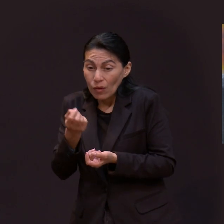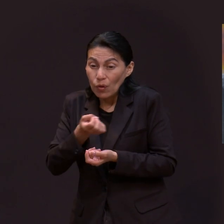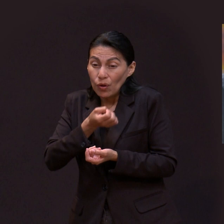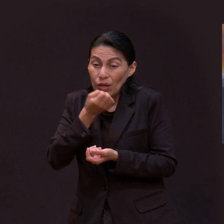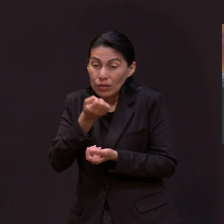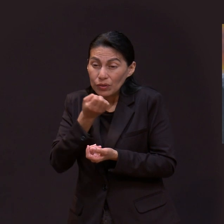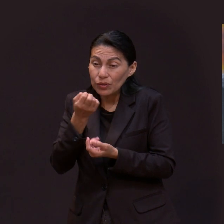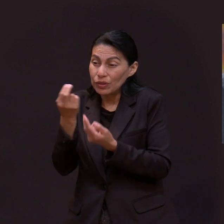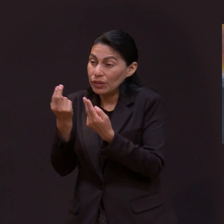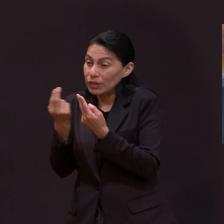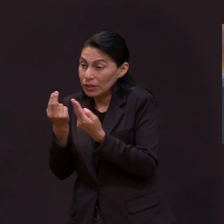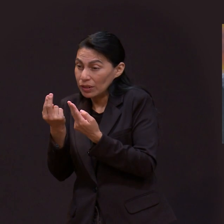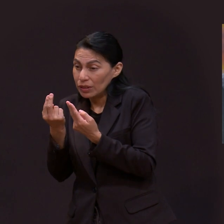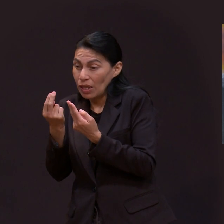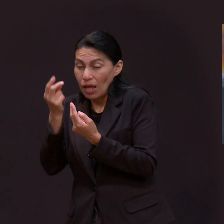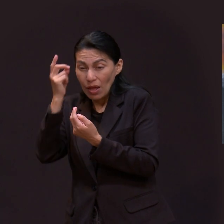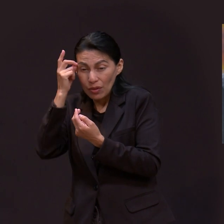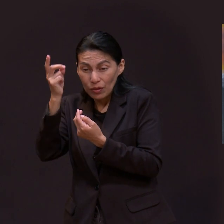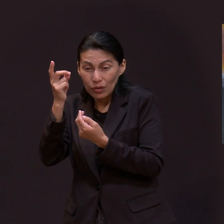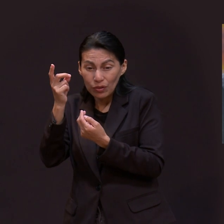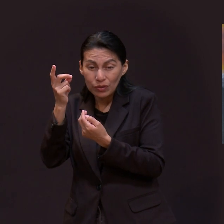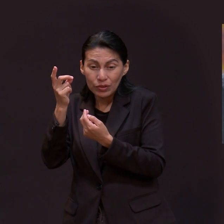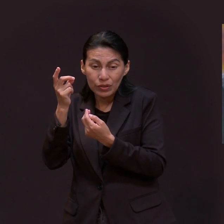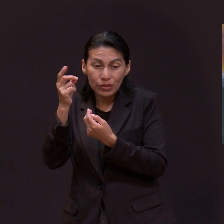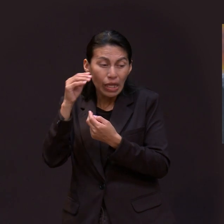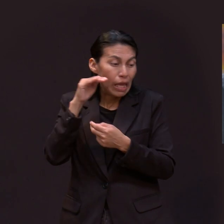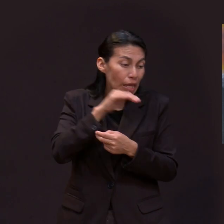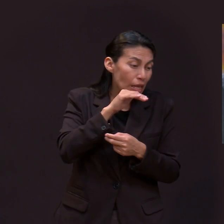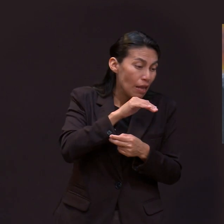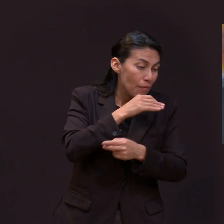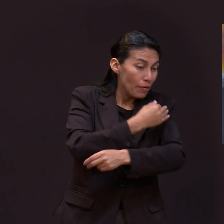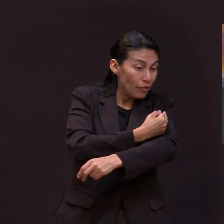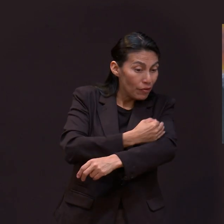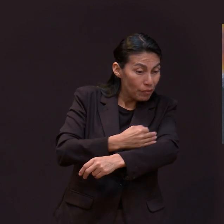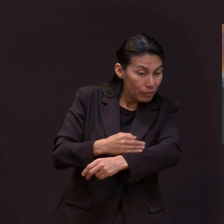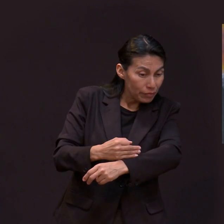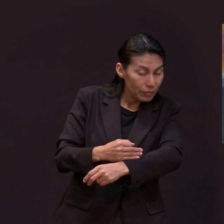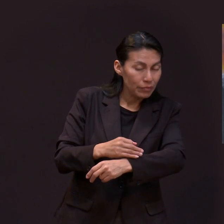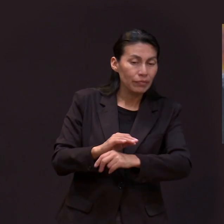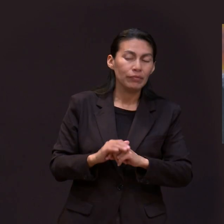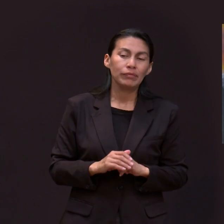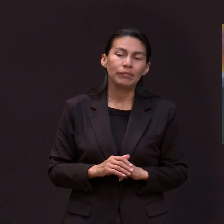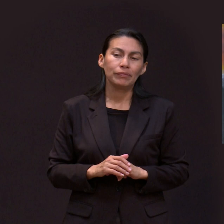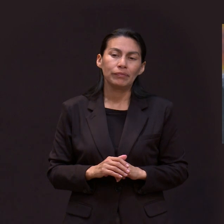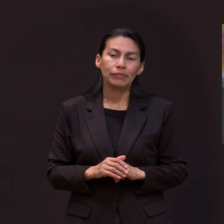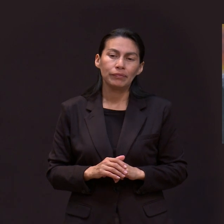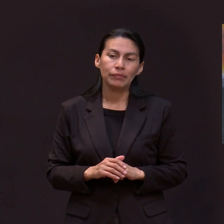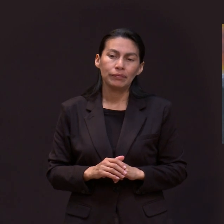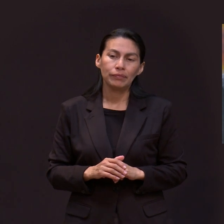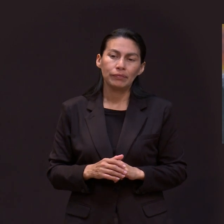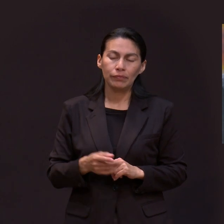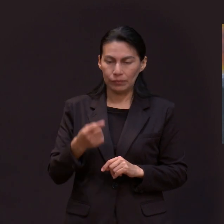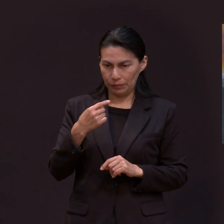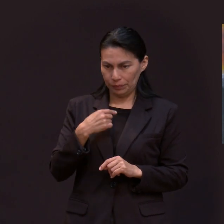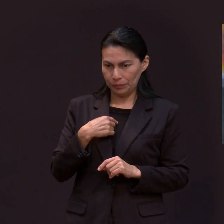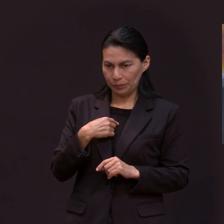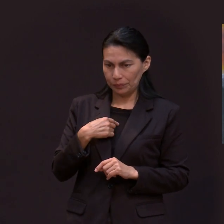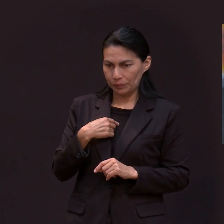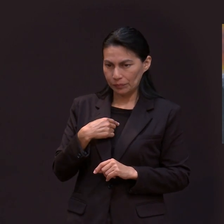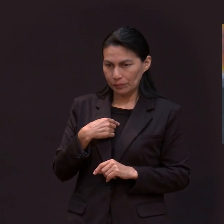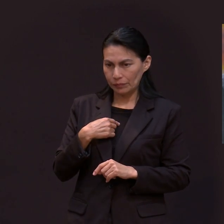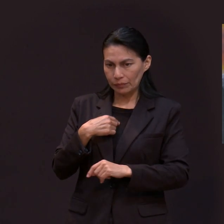oración dios te puede hablar a otra a un familiar si yo